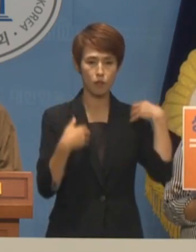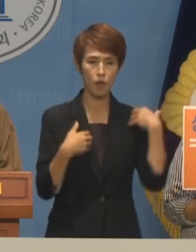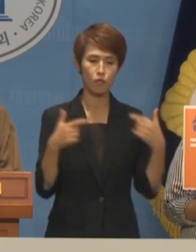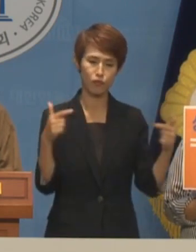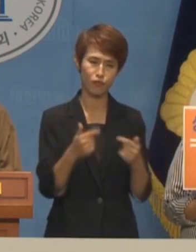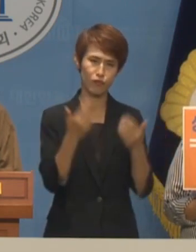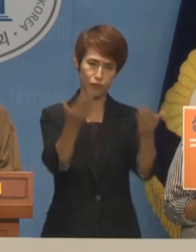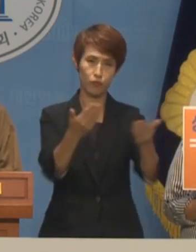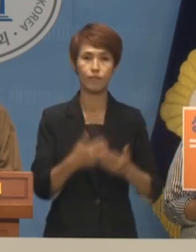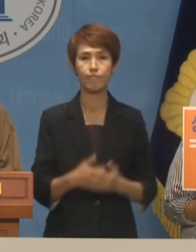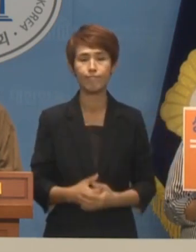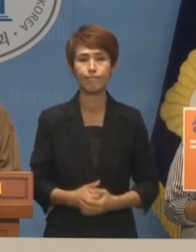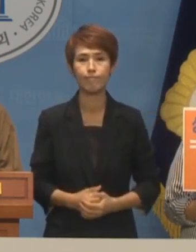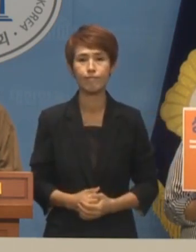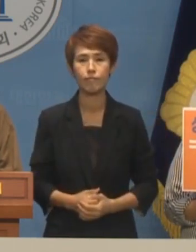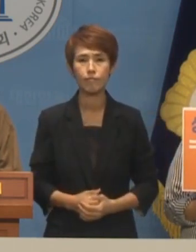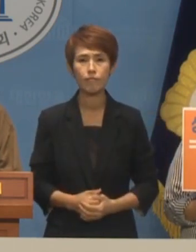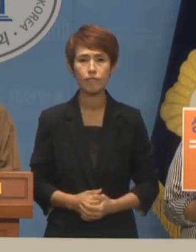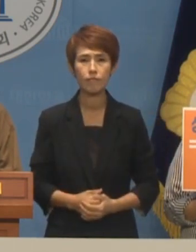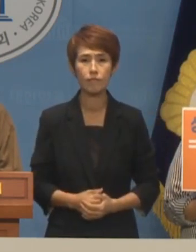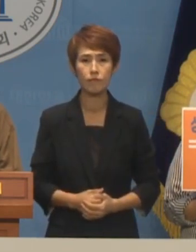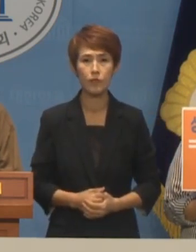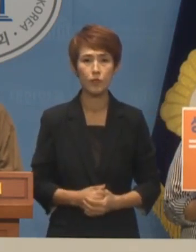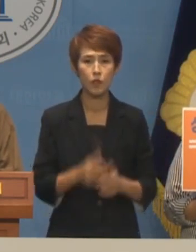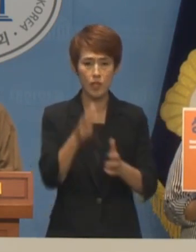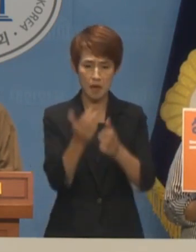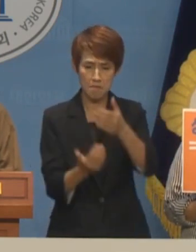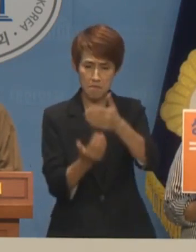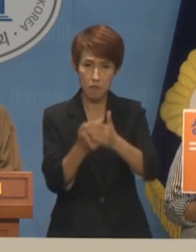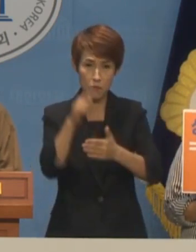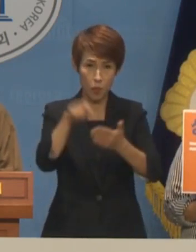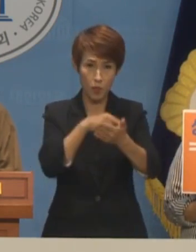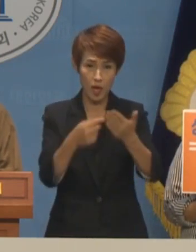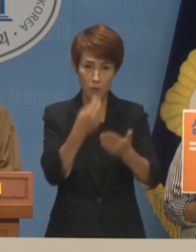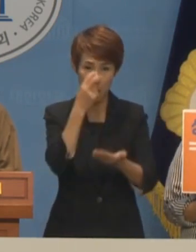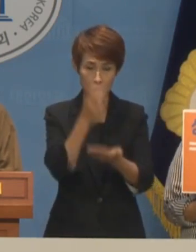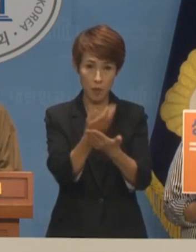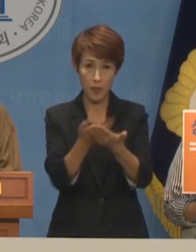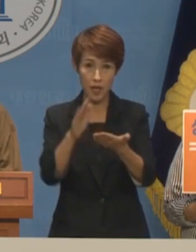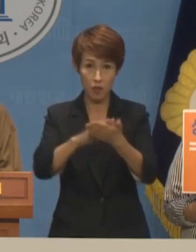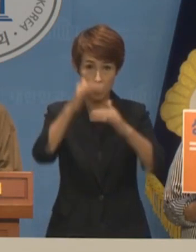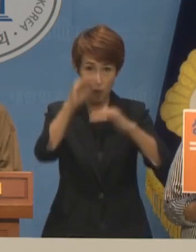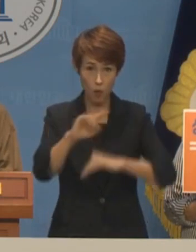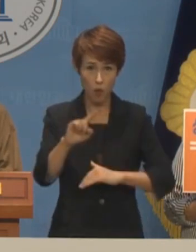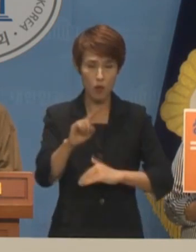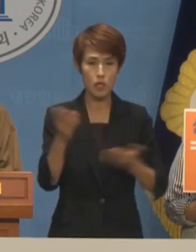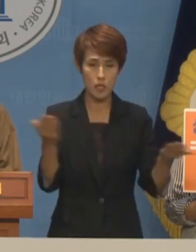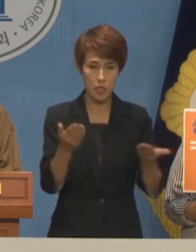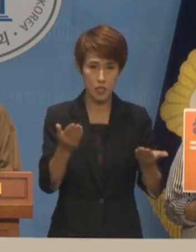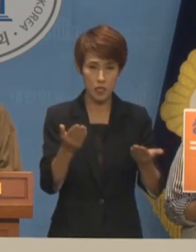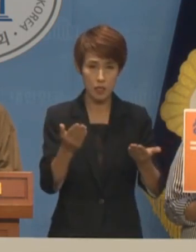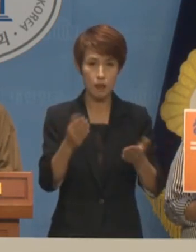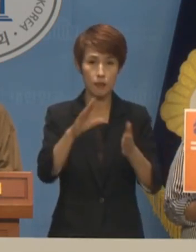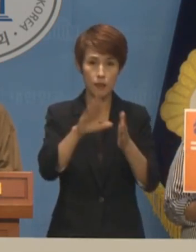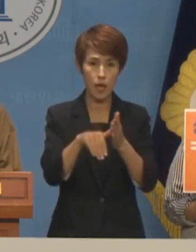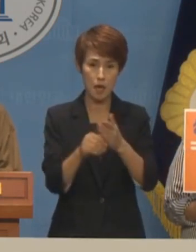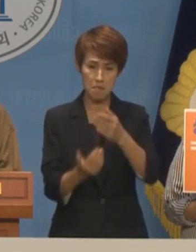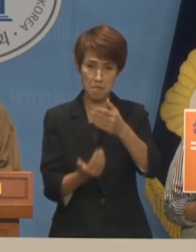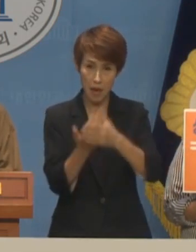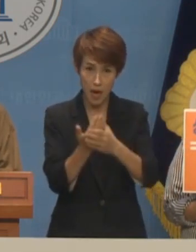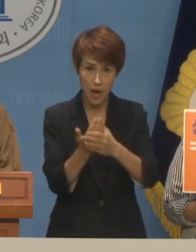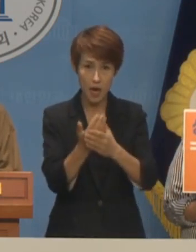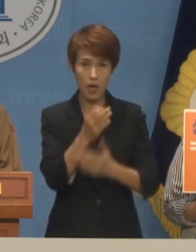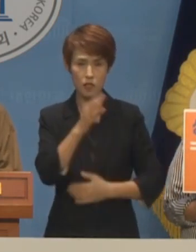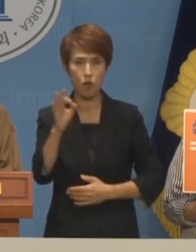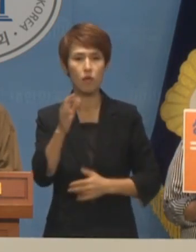있도록 하였습니다. 또한 산업재해보상보험법 개정안은 업무상 재해 인정 및 산재